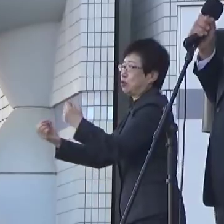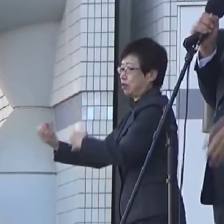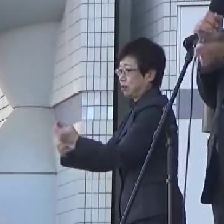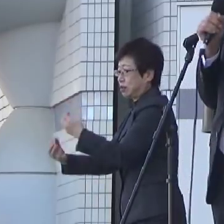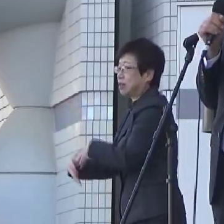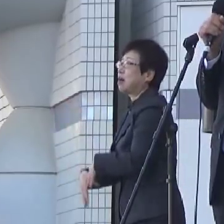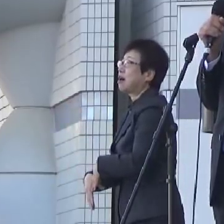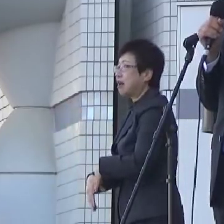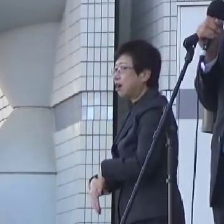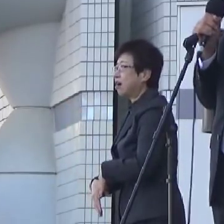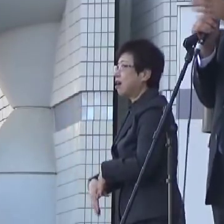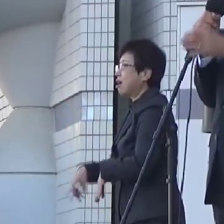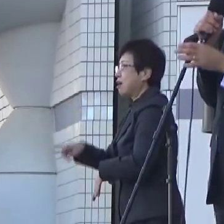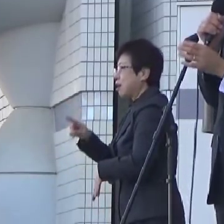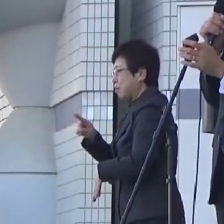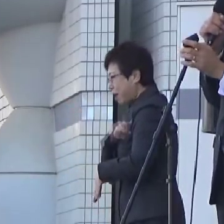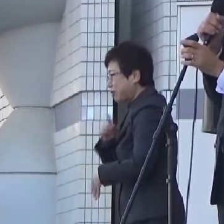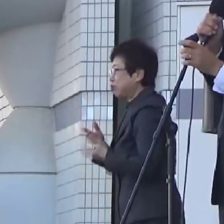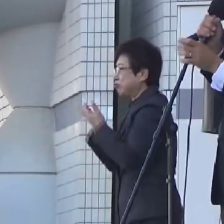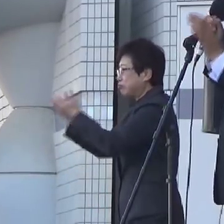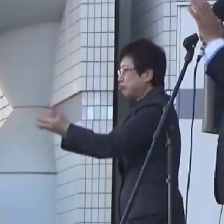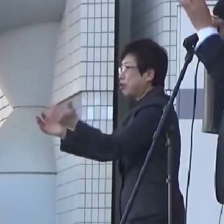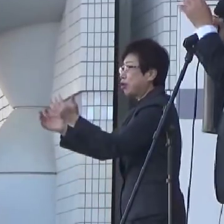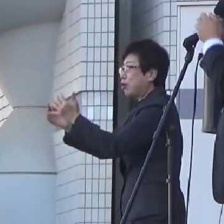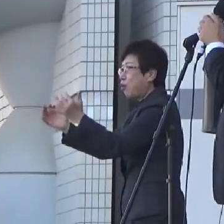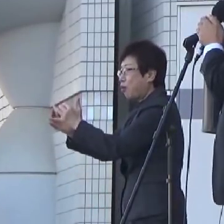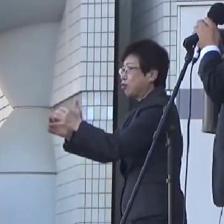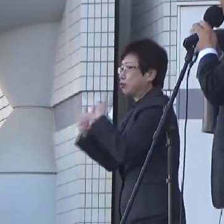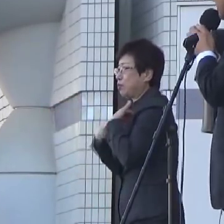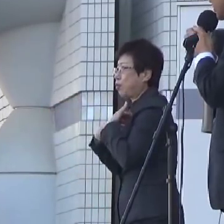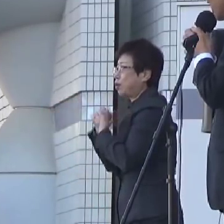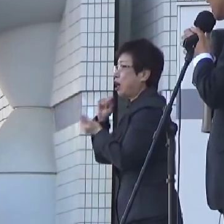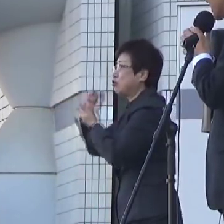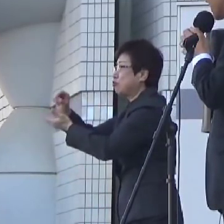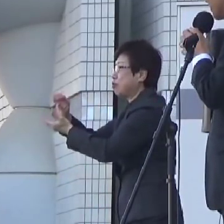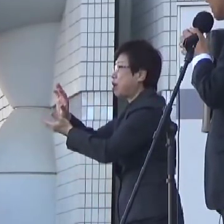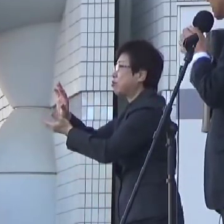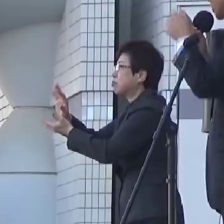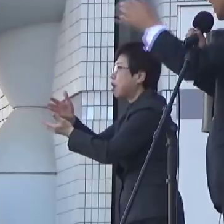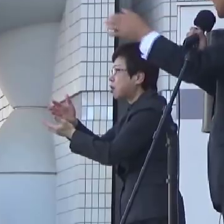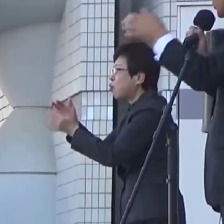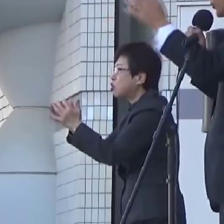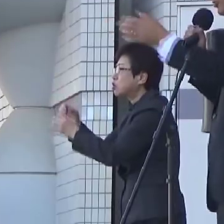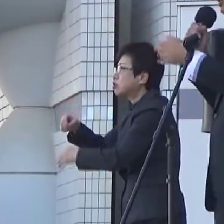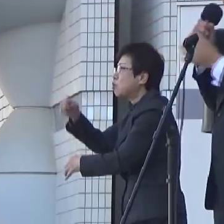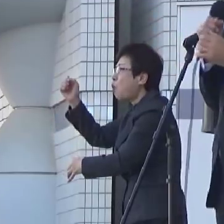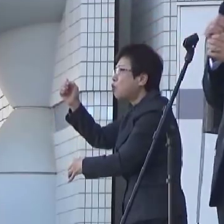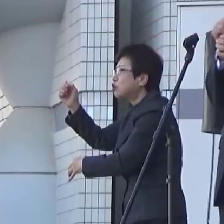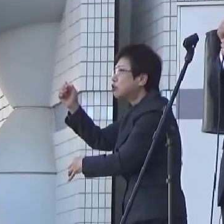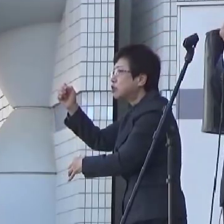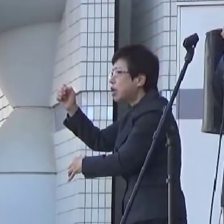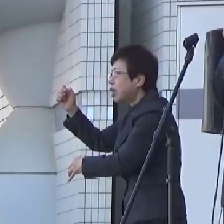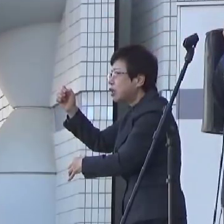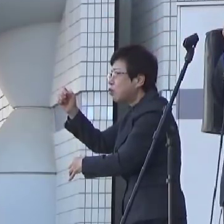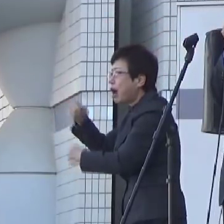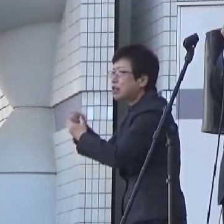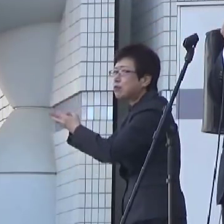ねえ、だからそこにまずかけましょうって言っているのに審議拒否しているのは自民党、公明党